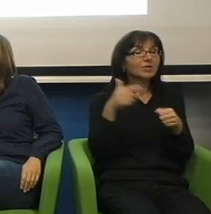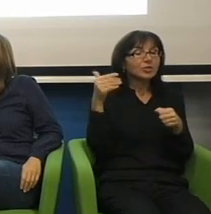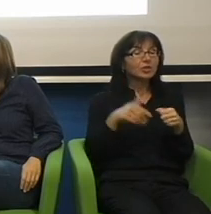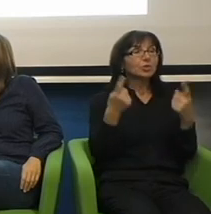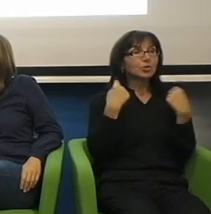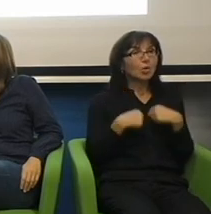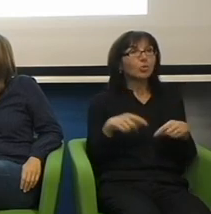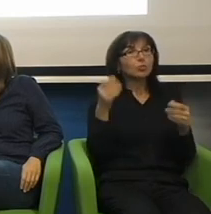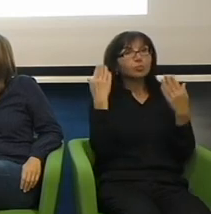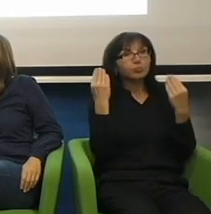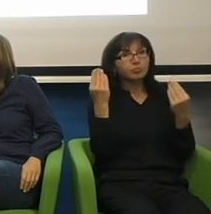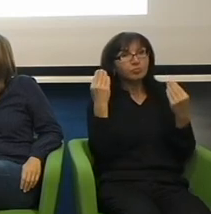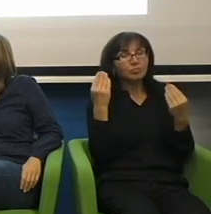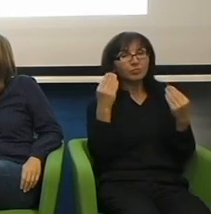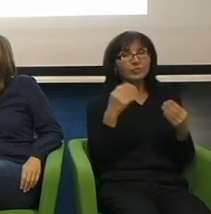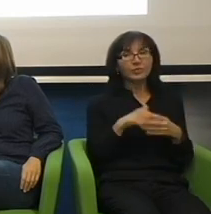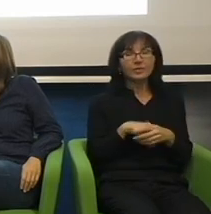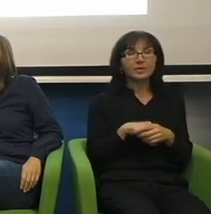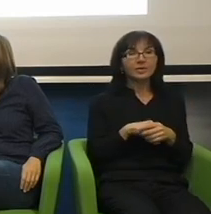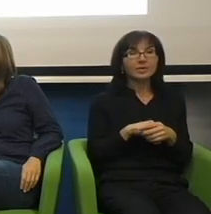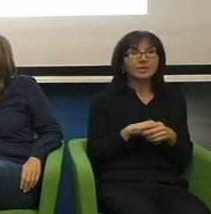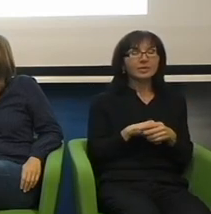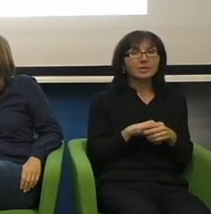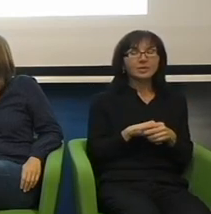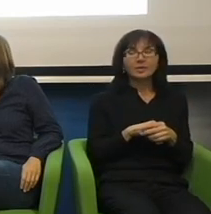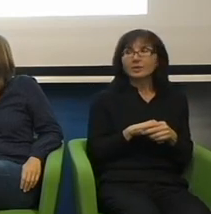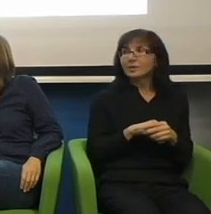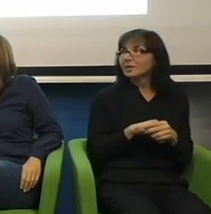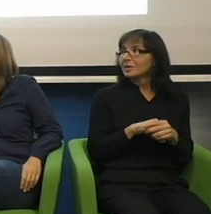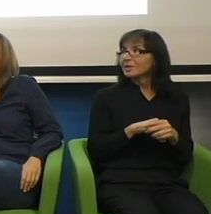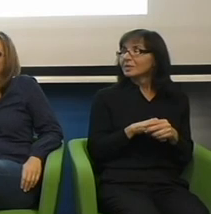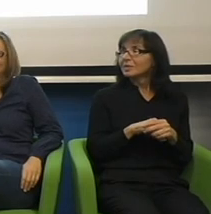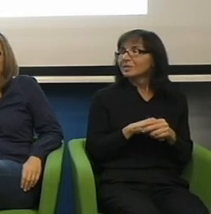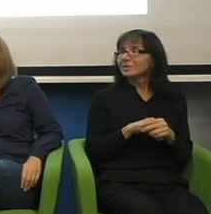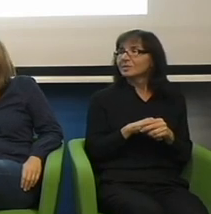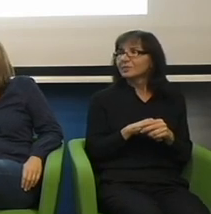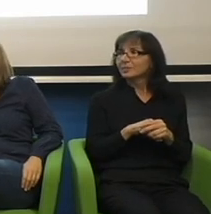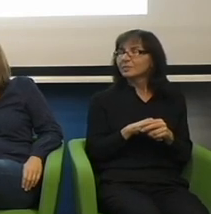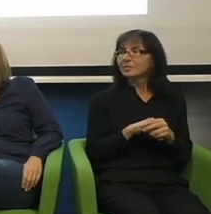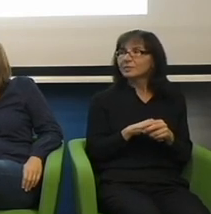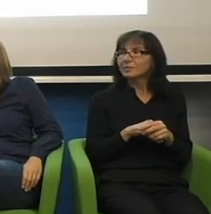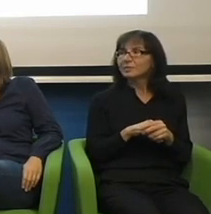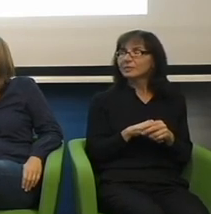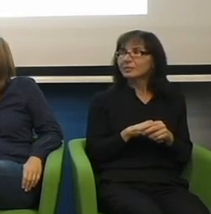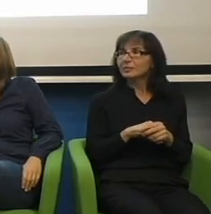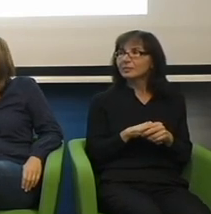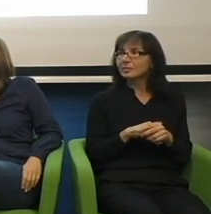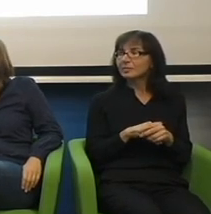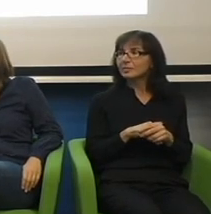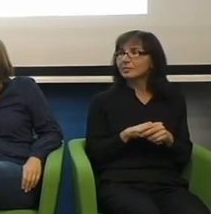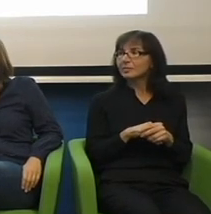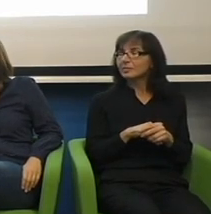nie? No może trochę z tym Koninem przesadziłem, ale... Ale dzisiaj chyba też tak